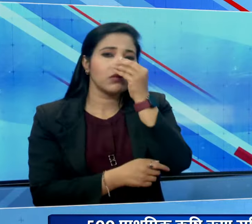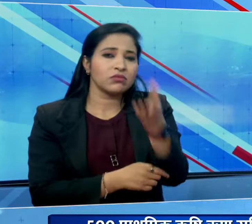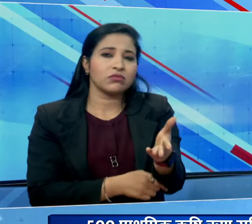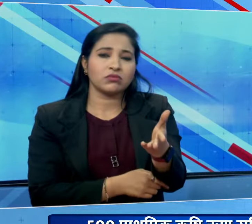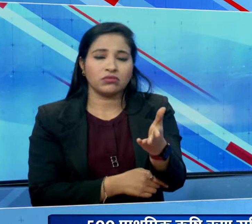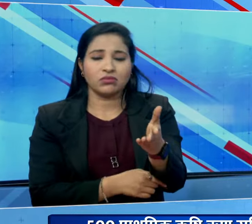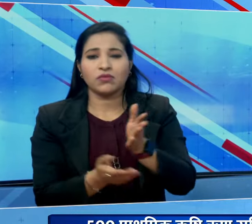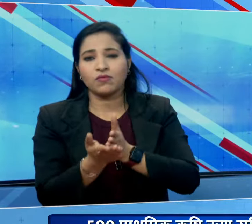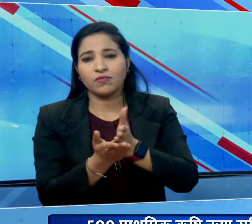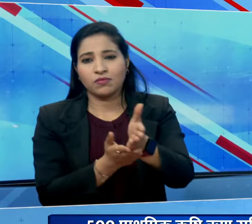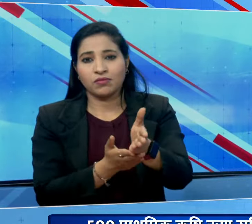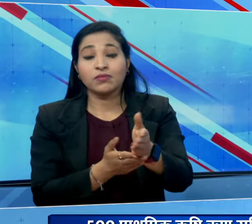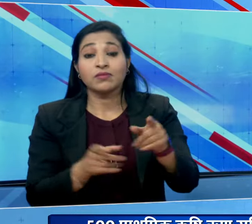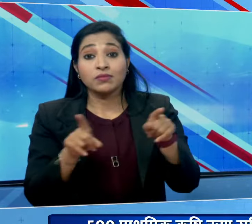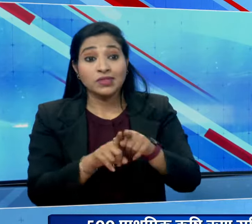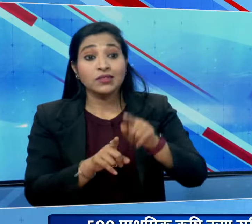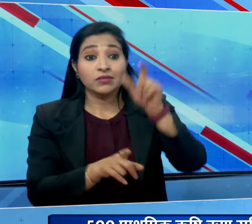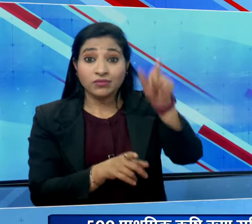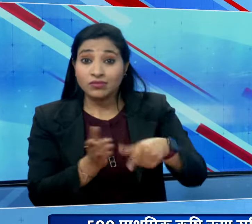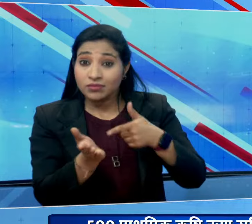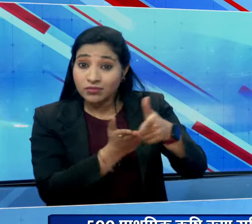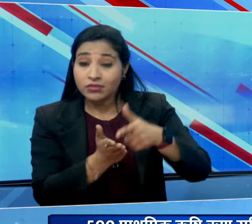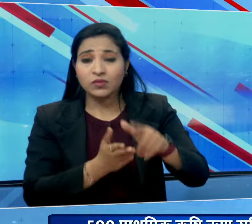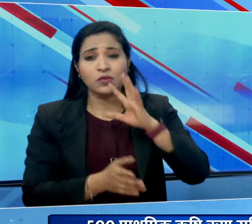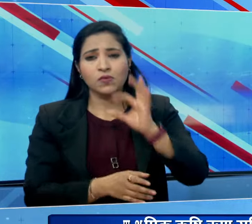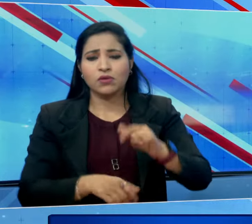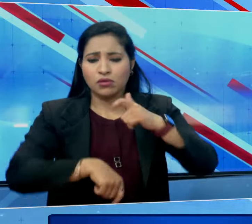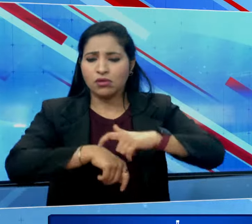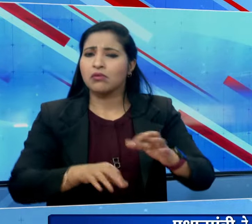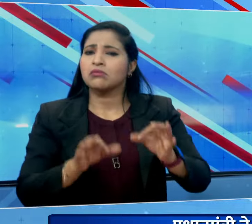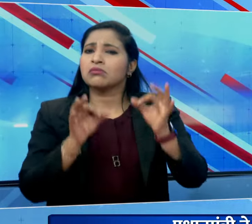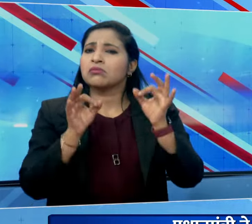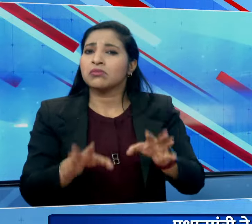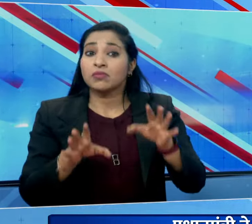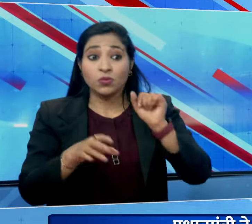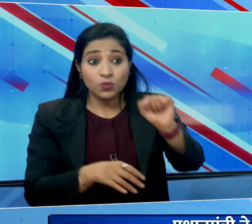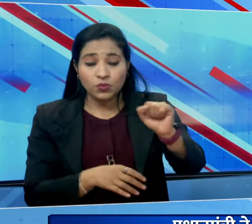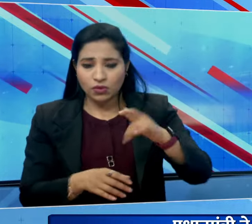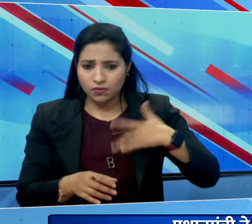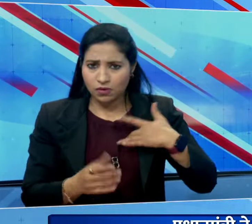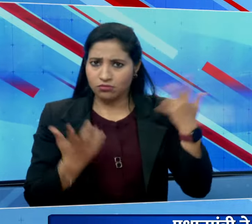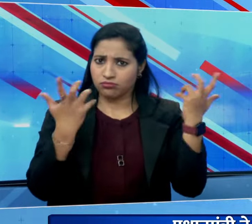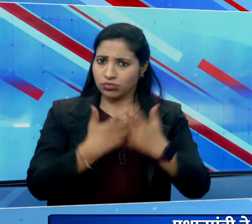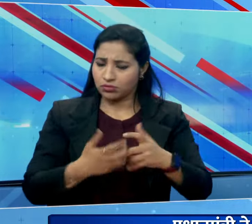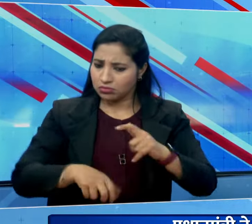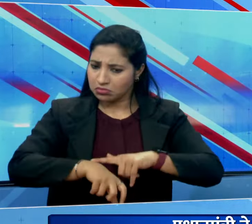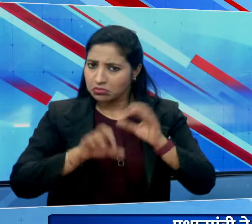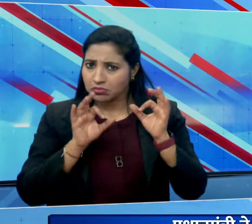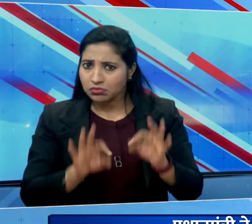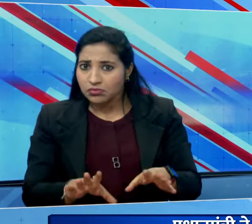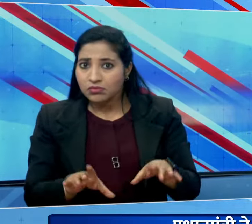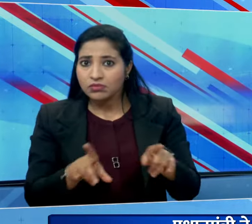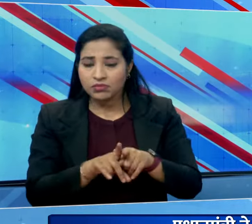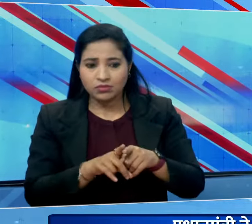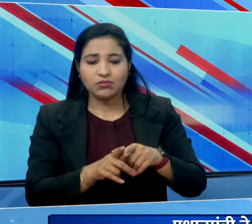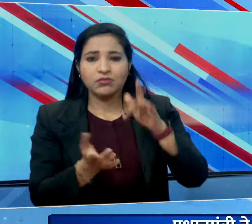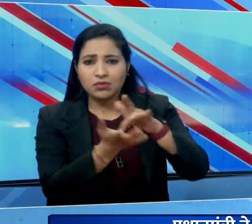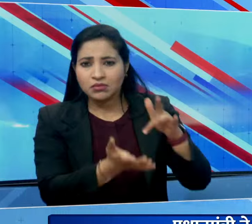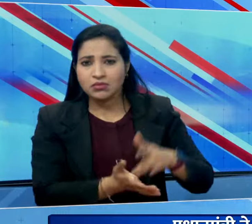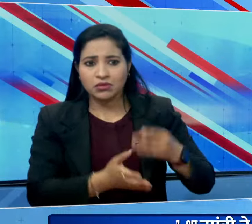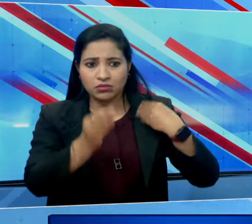होगी और वह सही समय पर जब उनको ठीक लगे कि हां अब माल बेचने के लिए